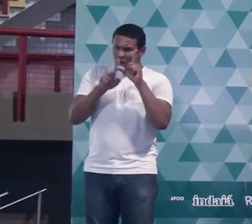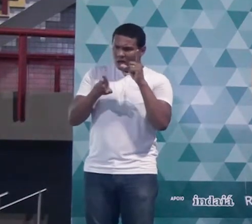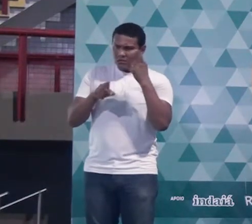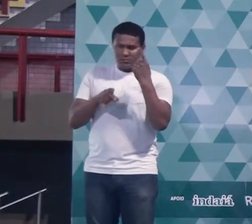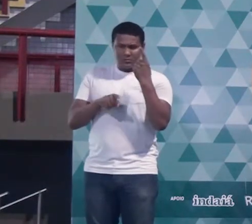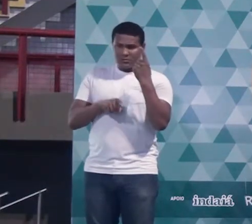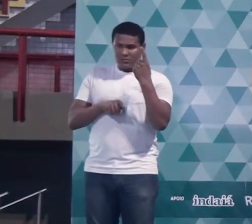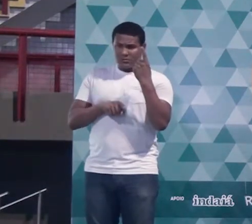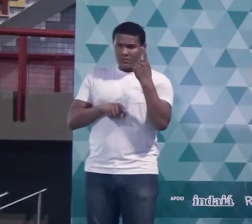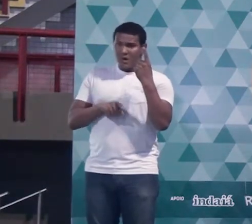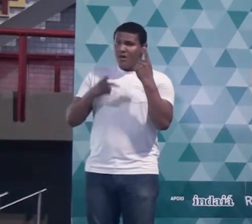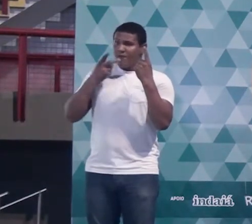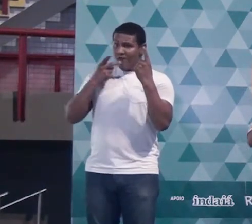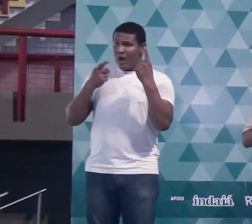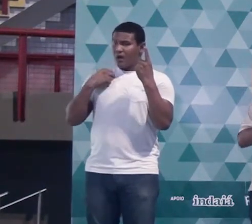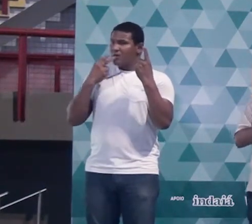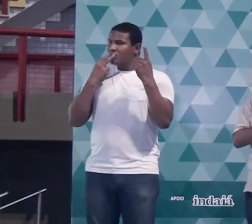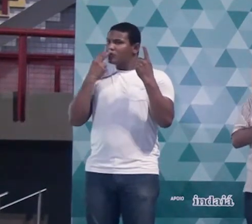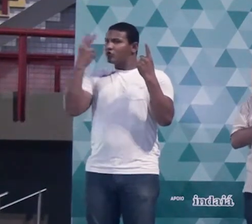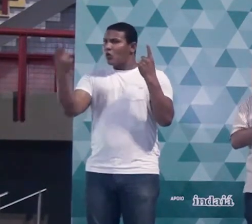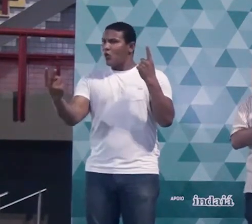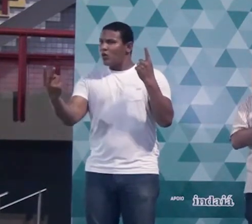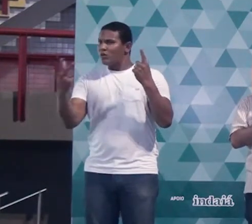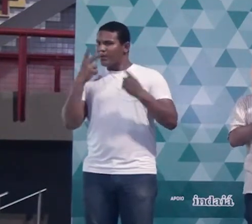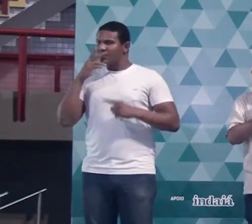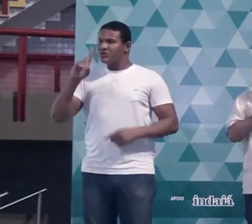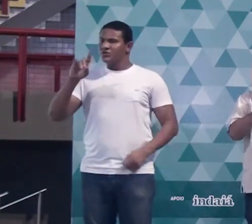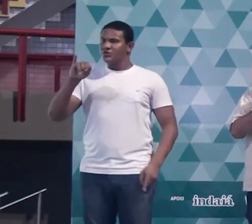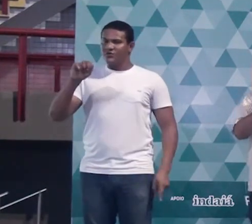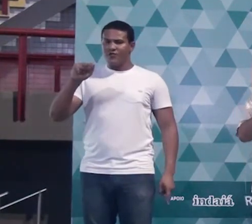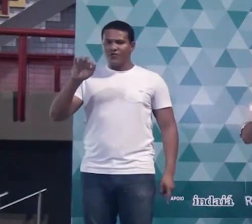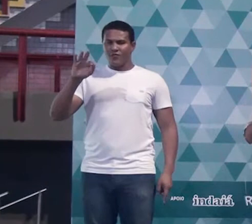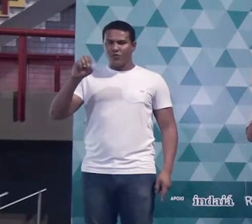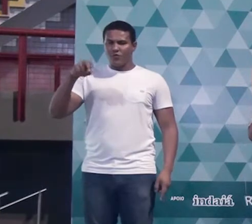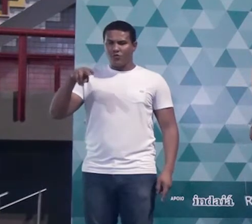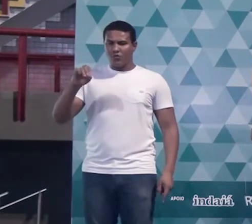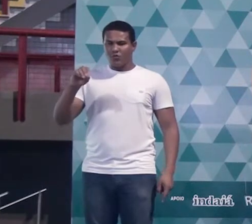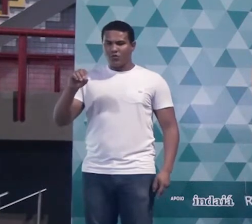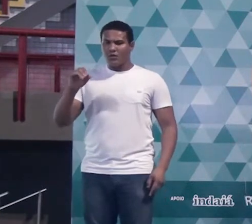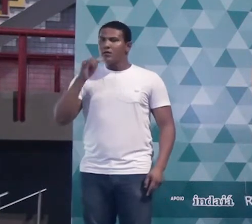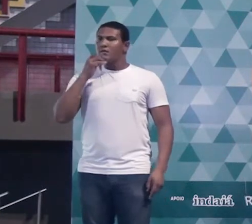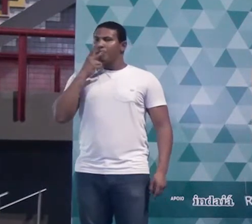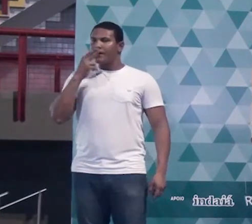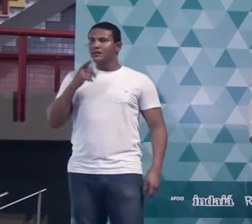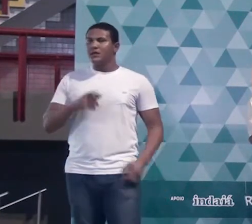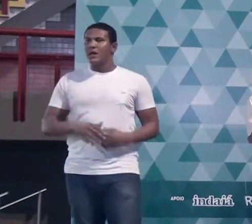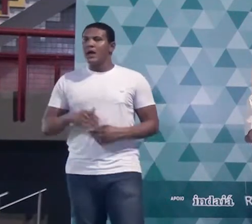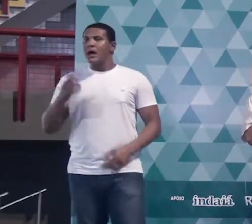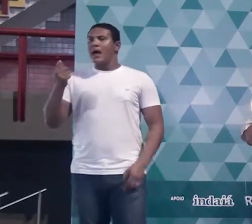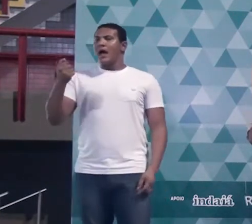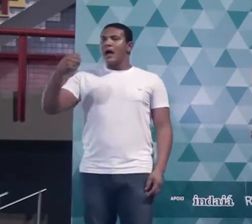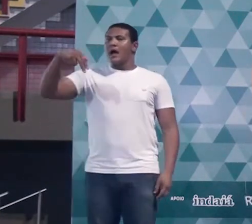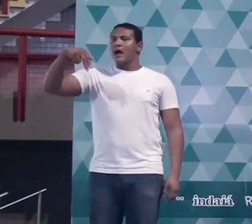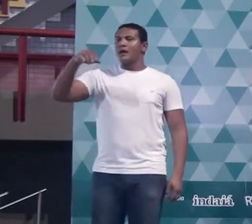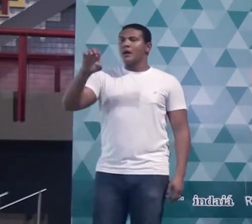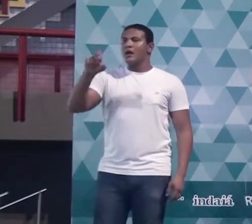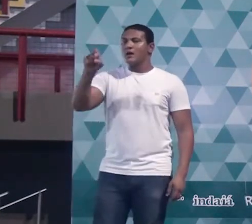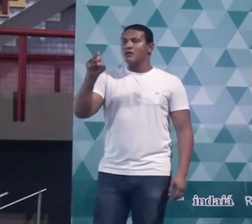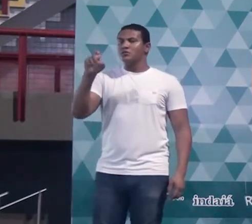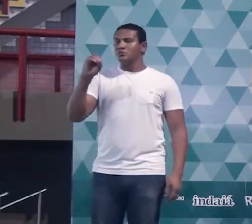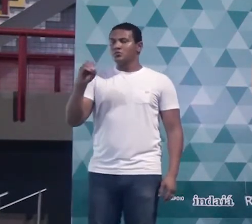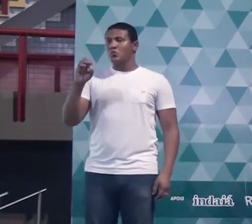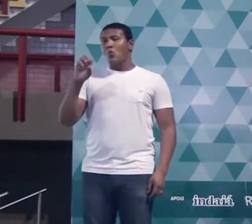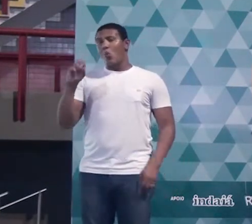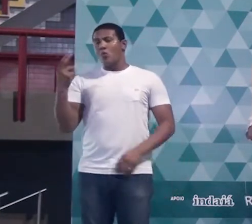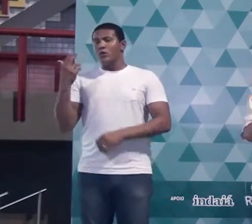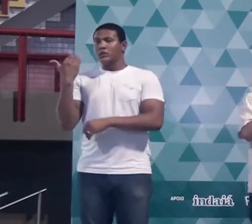uma letra para dois fonemas. Onde é que está? Na palavra anexo, na palavra táxi,